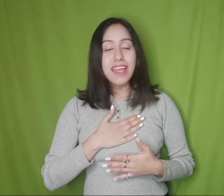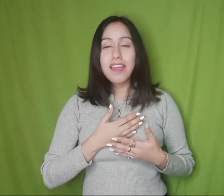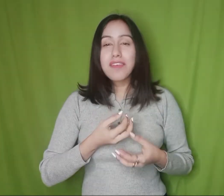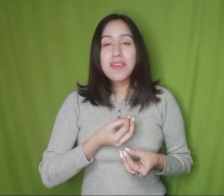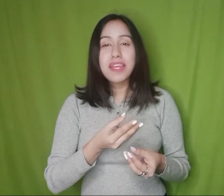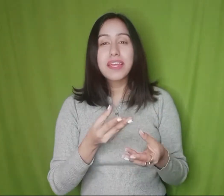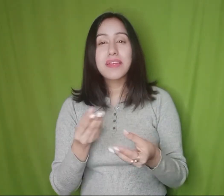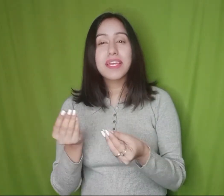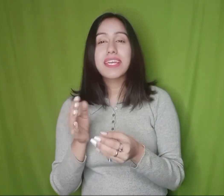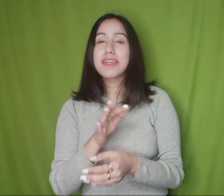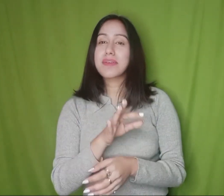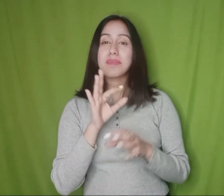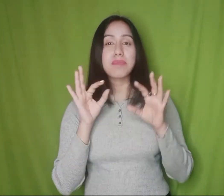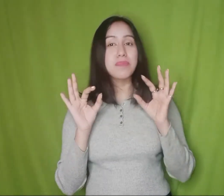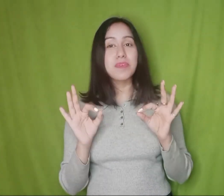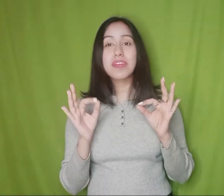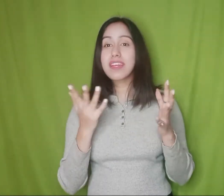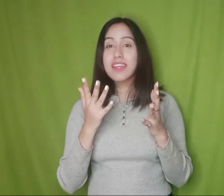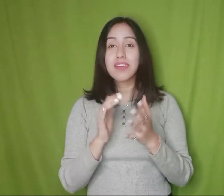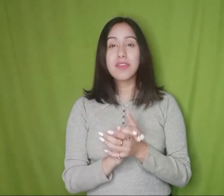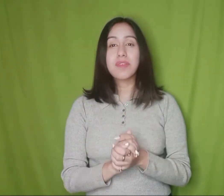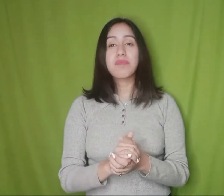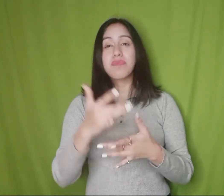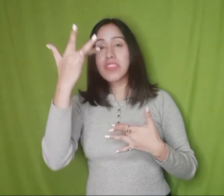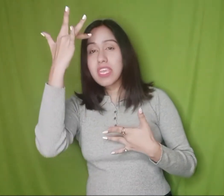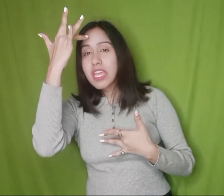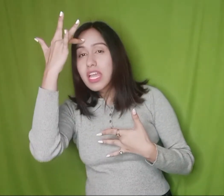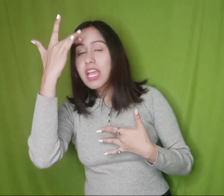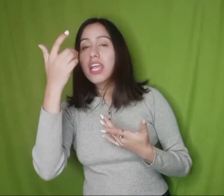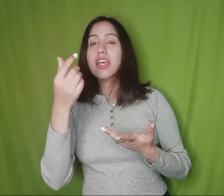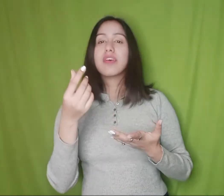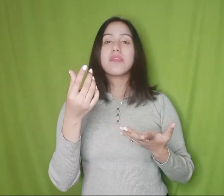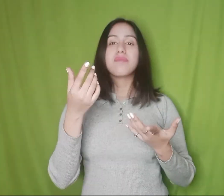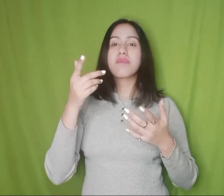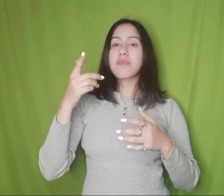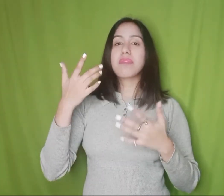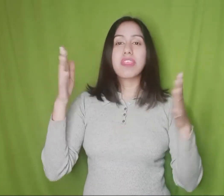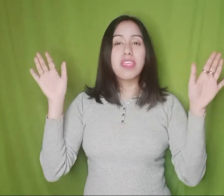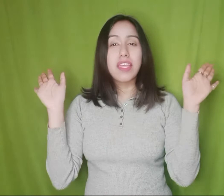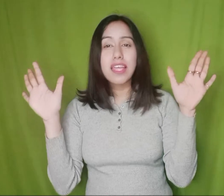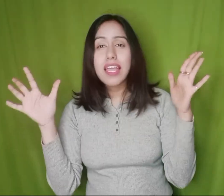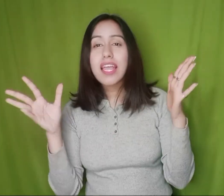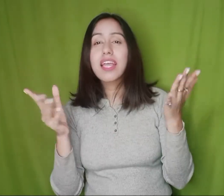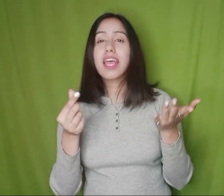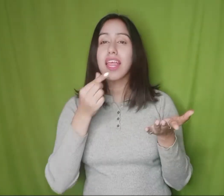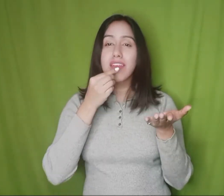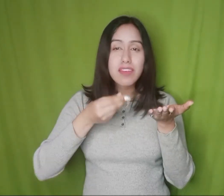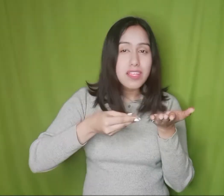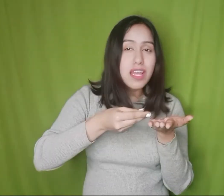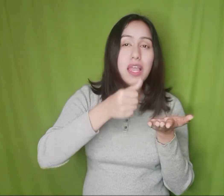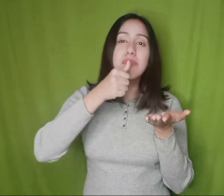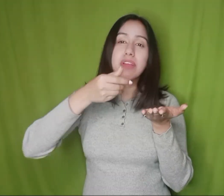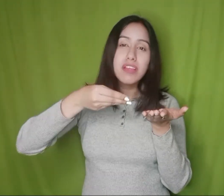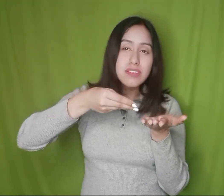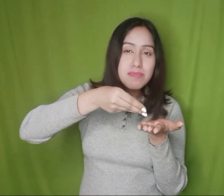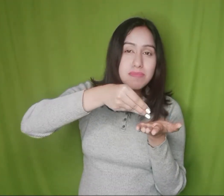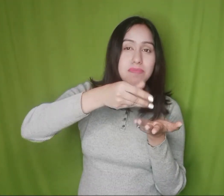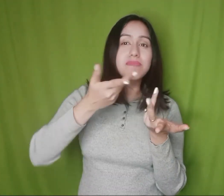हो, लेकिन भोजराज तो मीरा की दया पर फिदा थे। उन्होंने मीरा को कितनी ही बार बीमार पक्षियों का इलाज करते